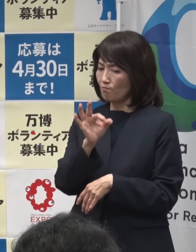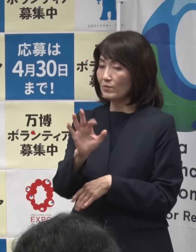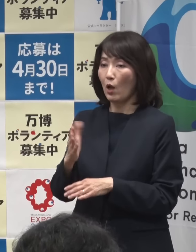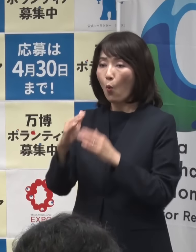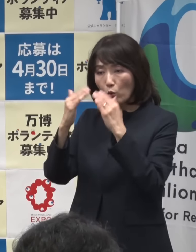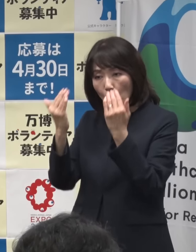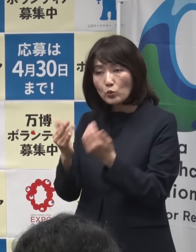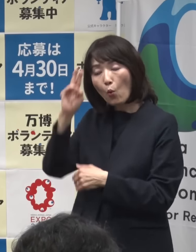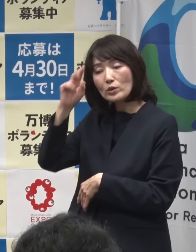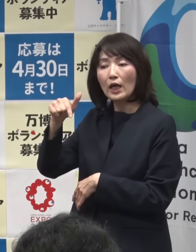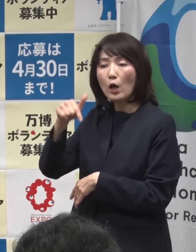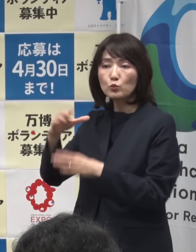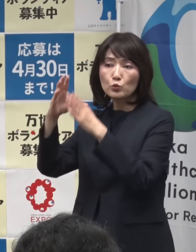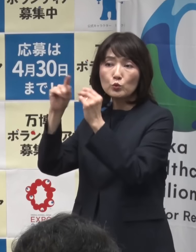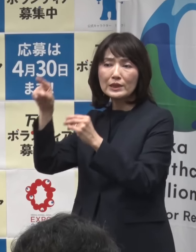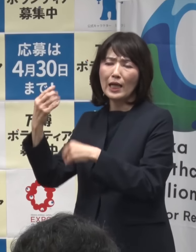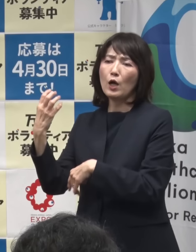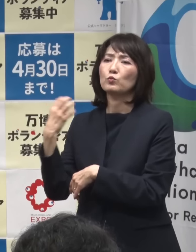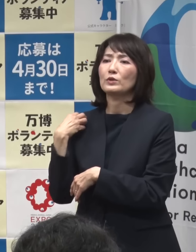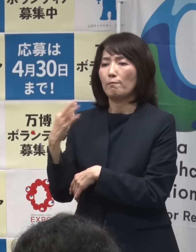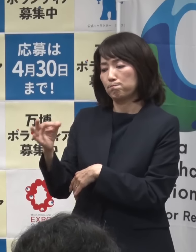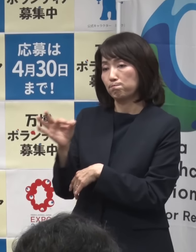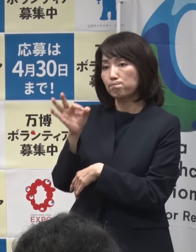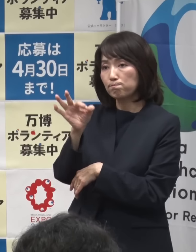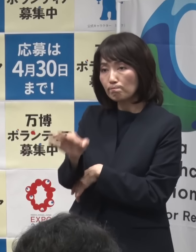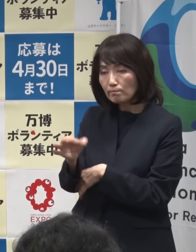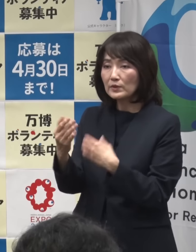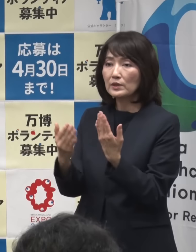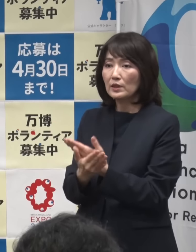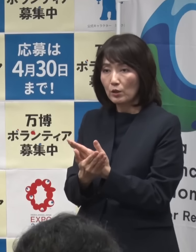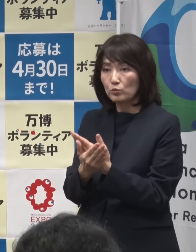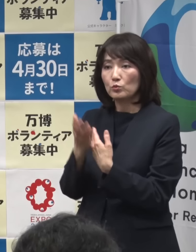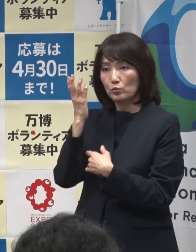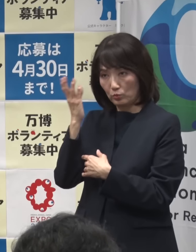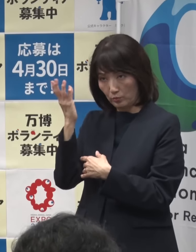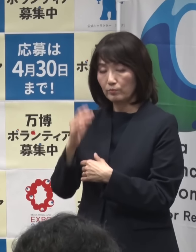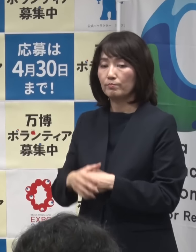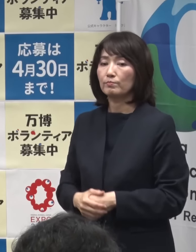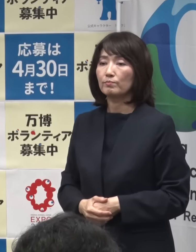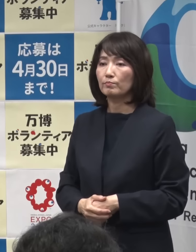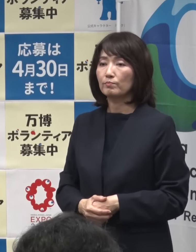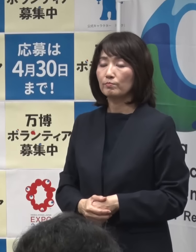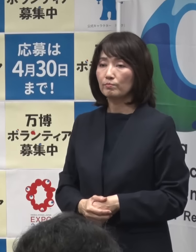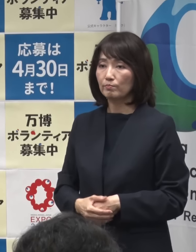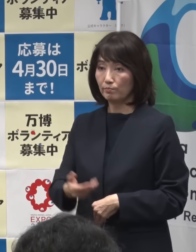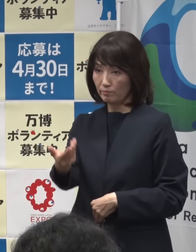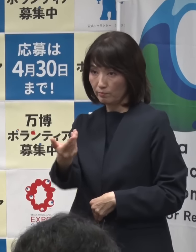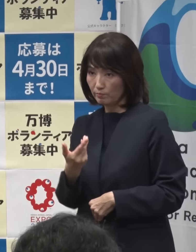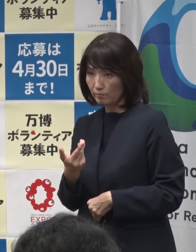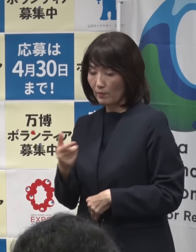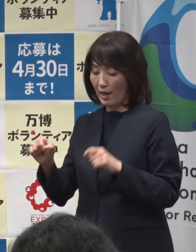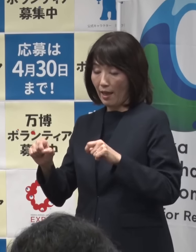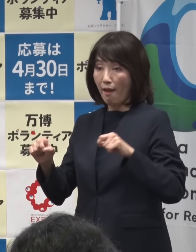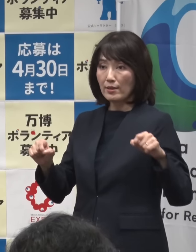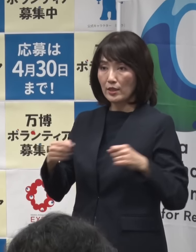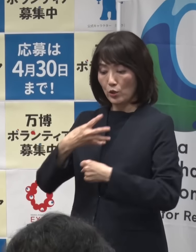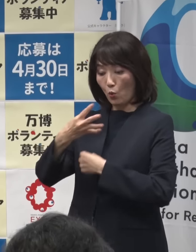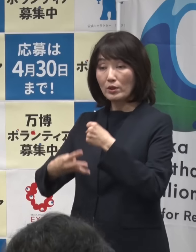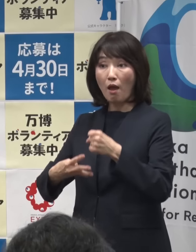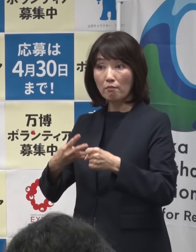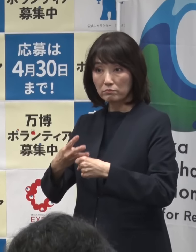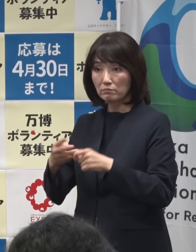ほぼ大阪府と国が負担をするということになると思います。 ありがとうございます。あとはその開業の延期の部分ですね、4年延期される